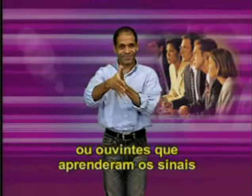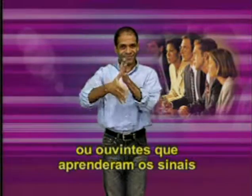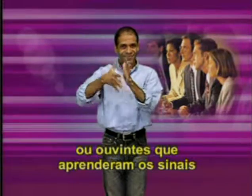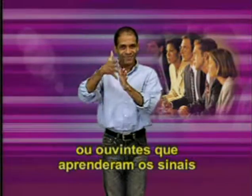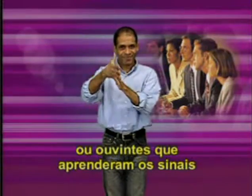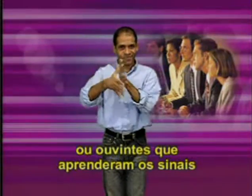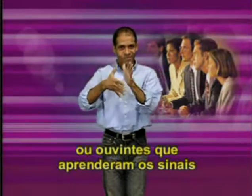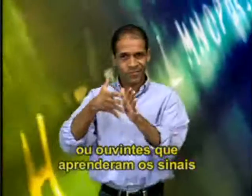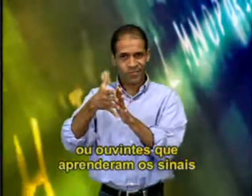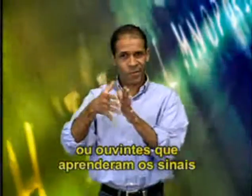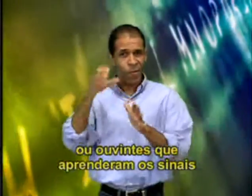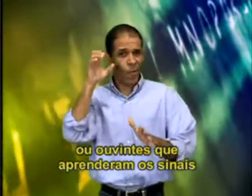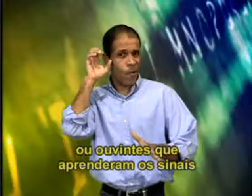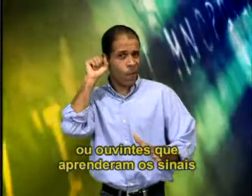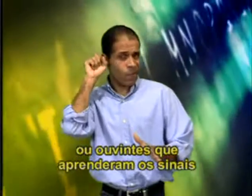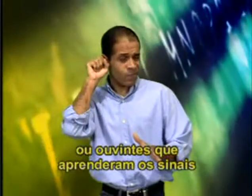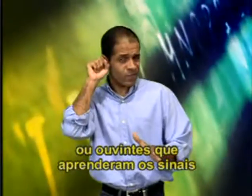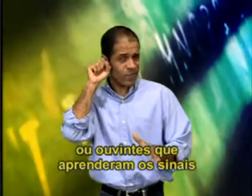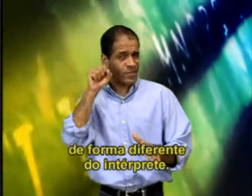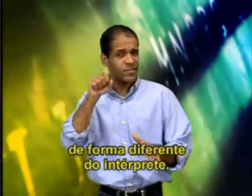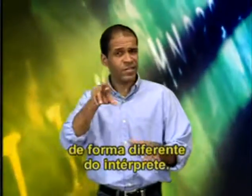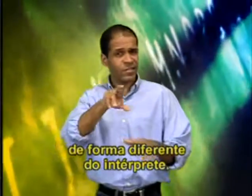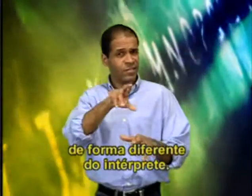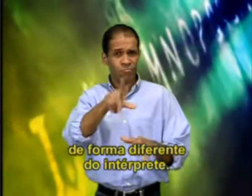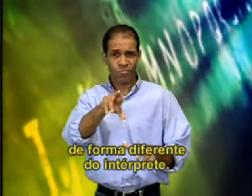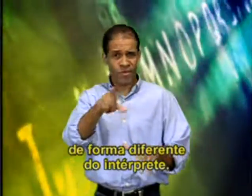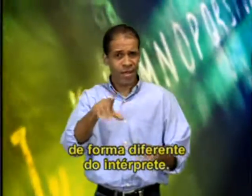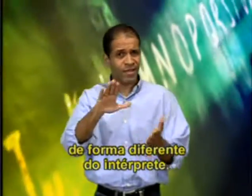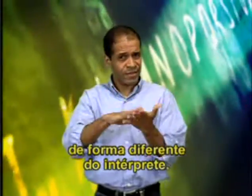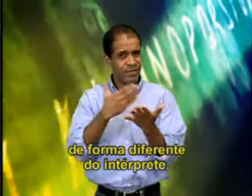ou ouvintes que aprenderam os sinais de forma diferente do intérprete.